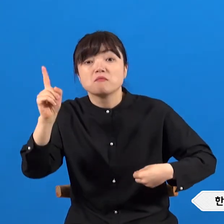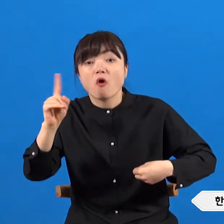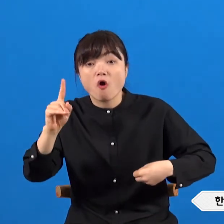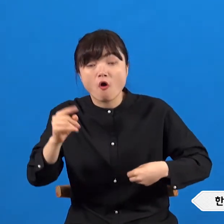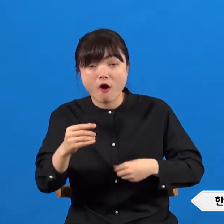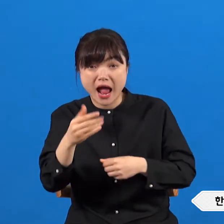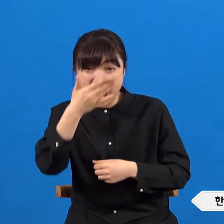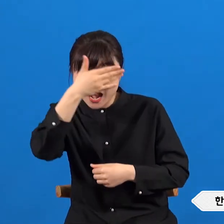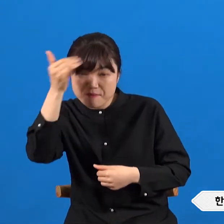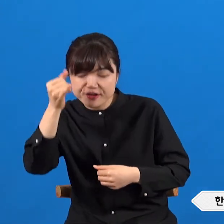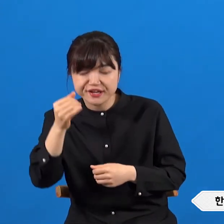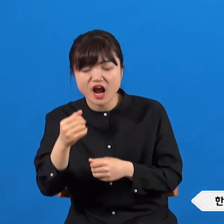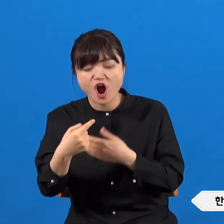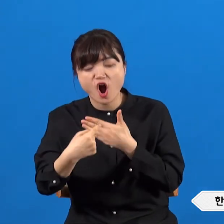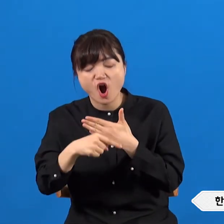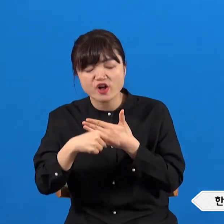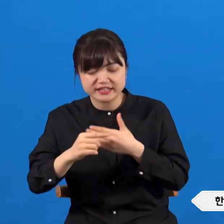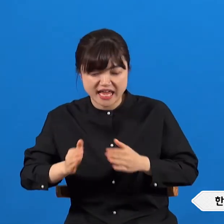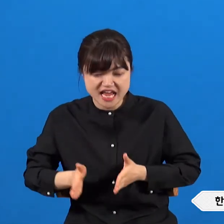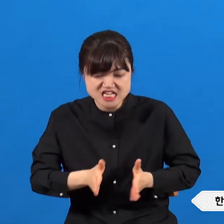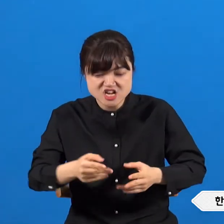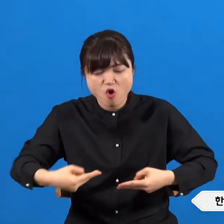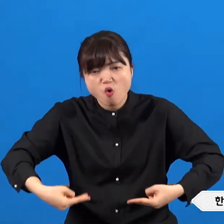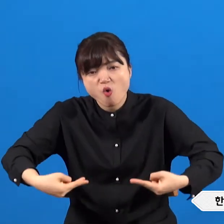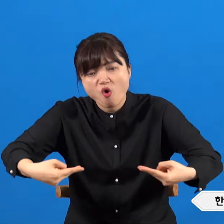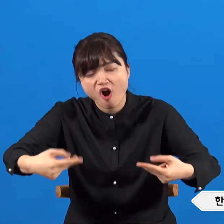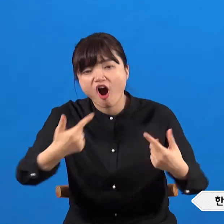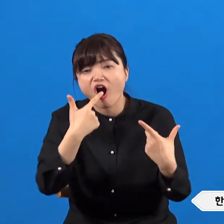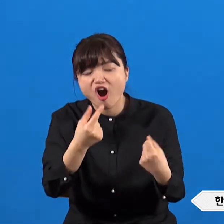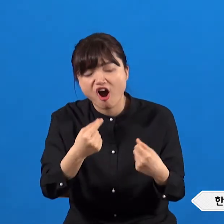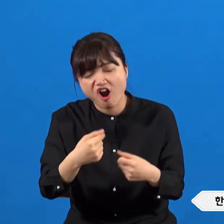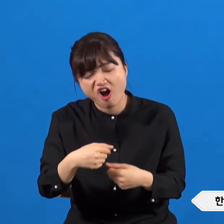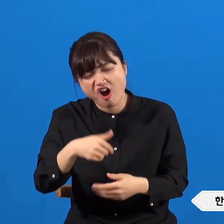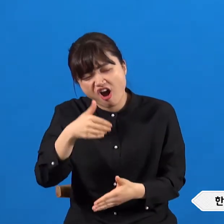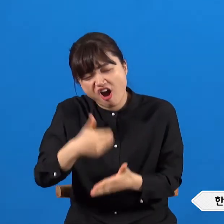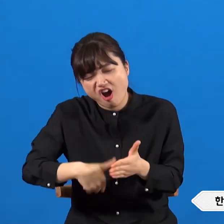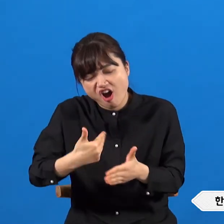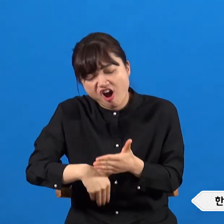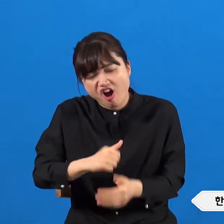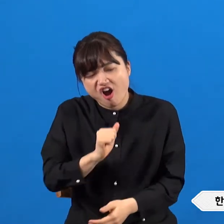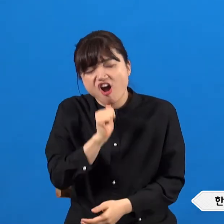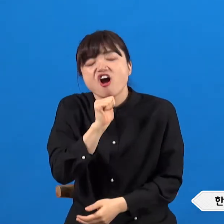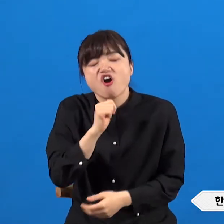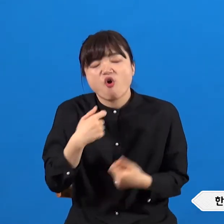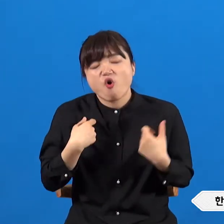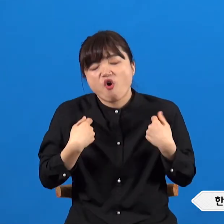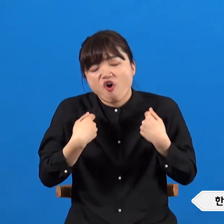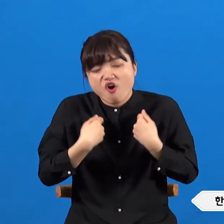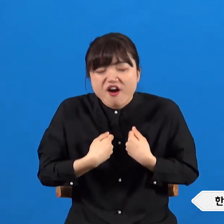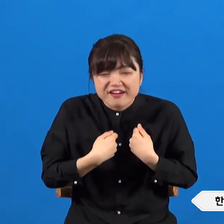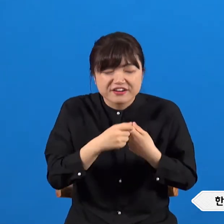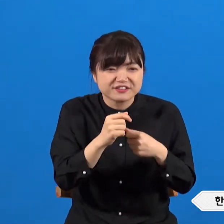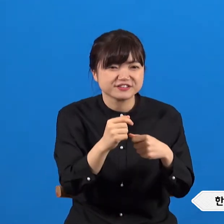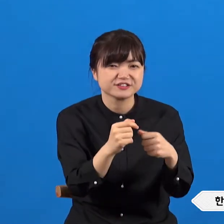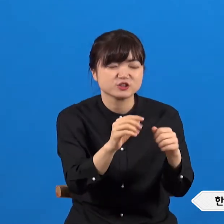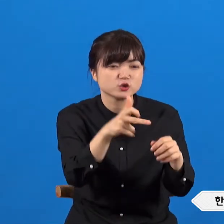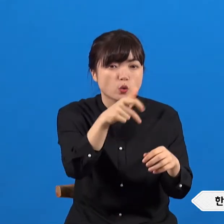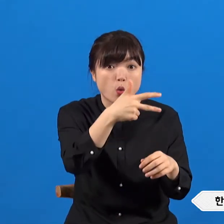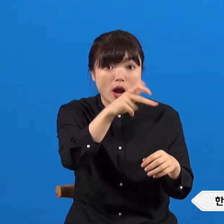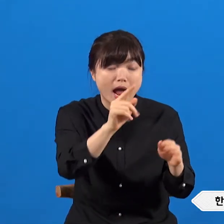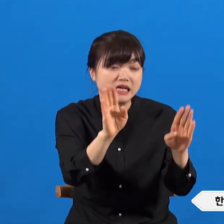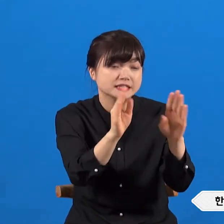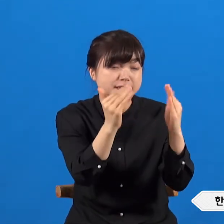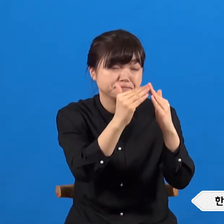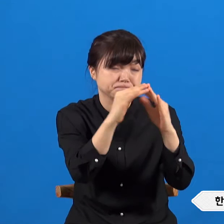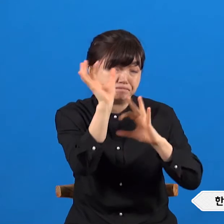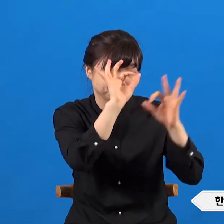이 할머니가 노숙자처럼 다 떨어진 옷을 입고 부촌에 살고 있는 조카 집 문을